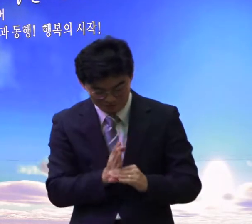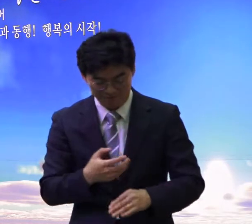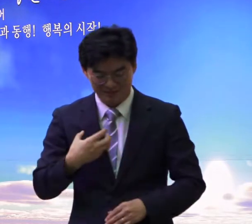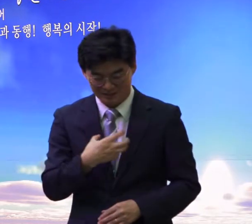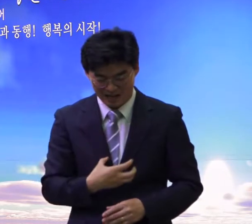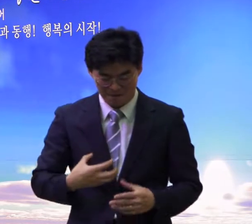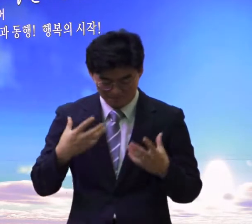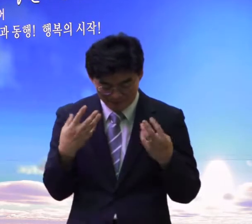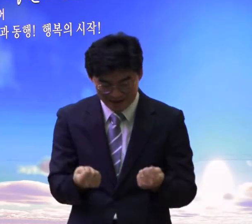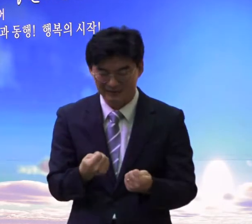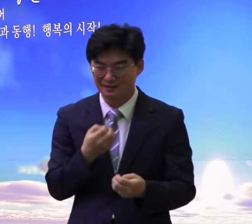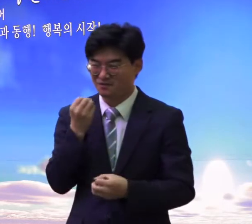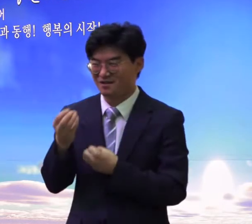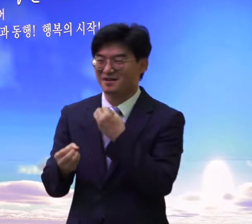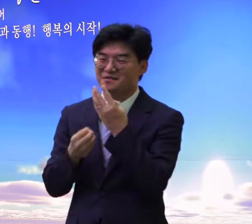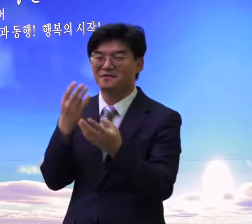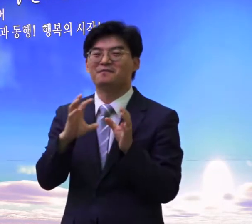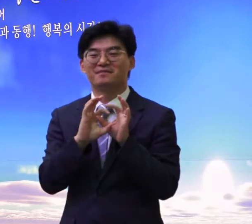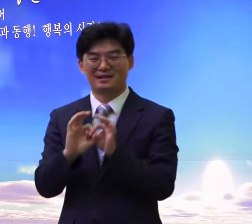하나님께 기도하며 합니다.